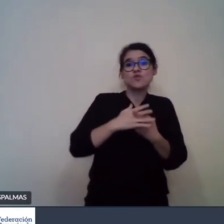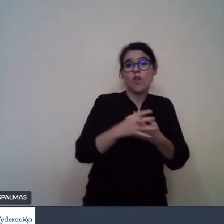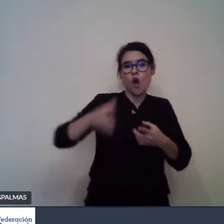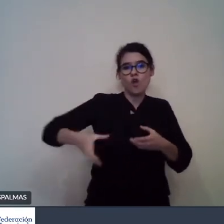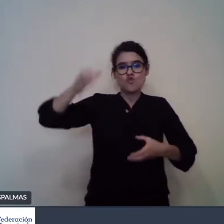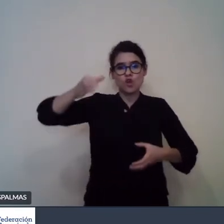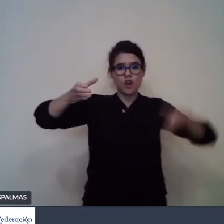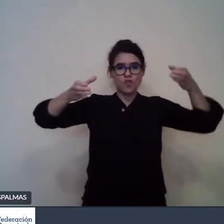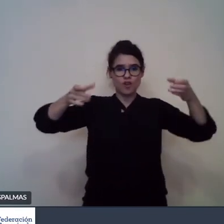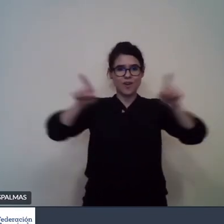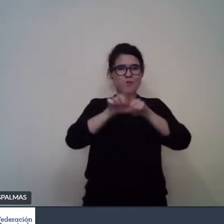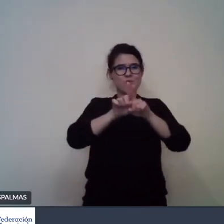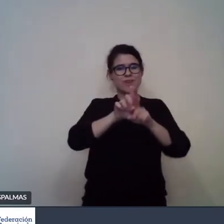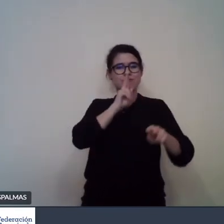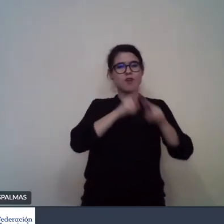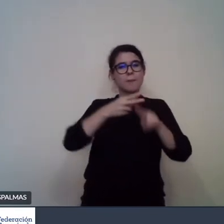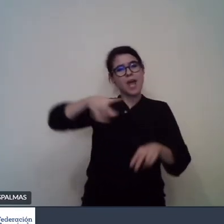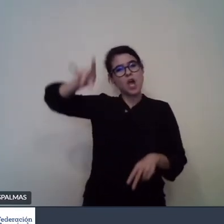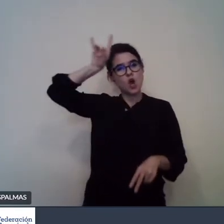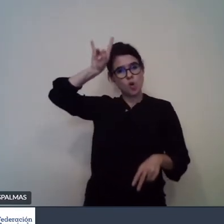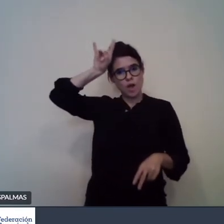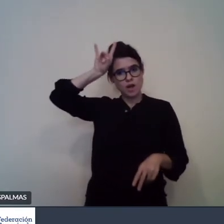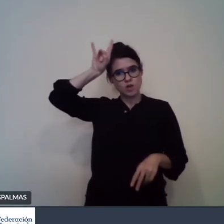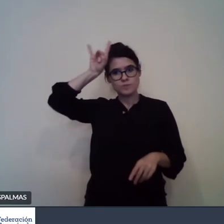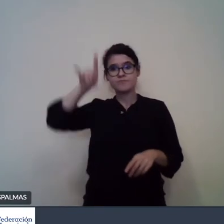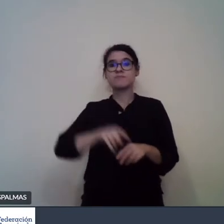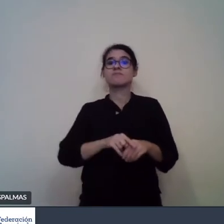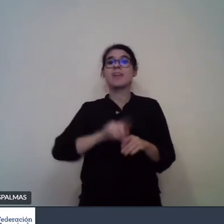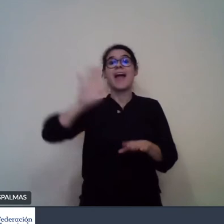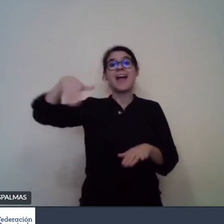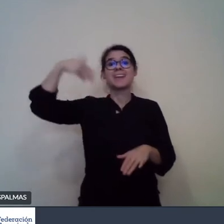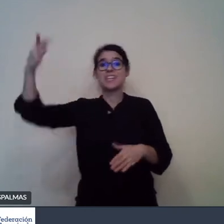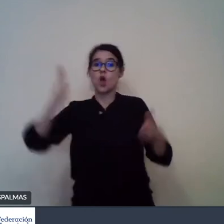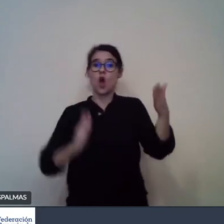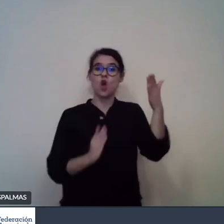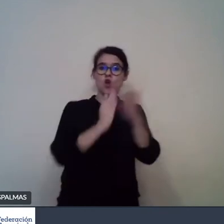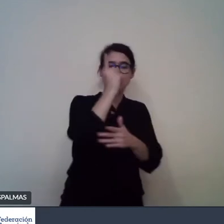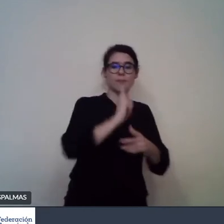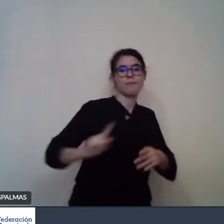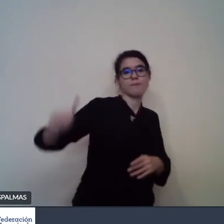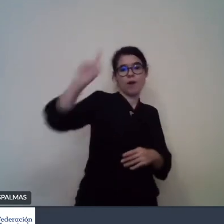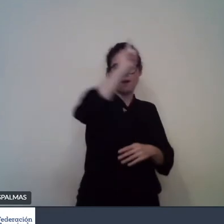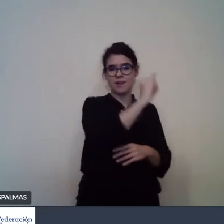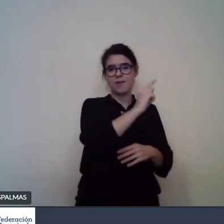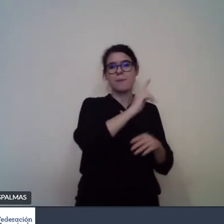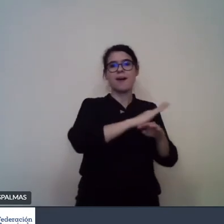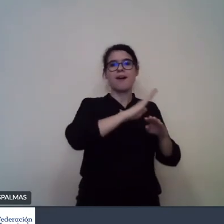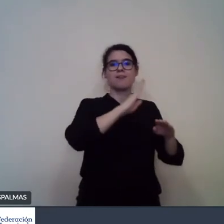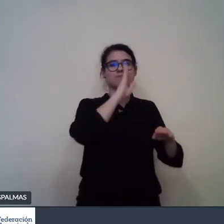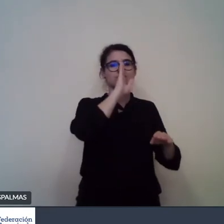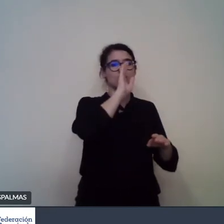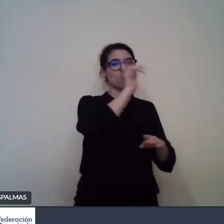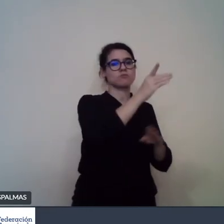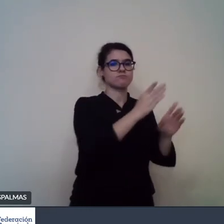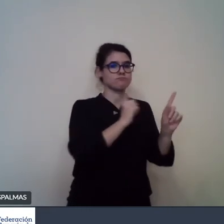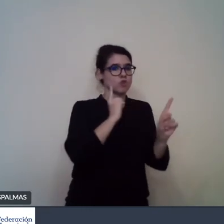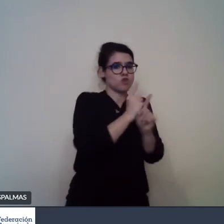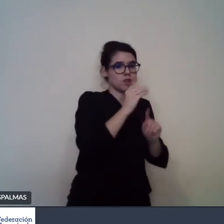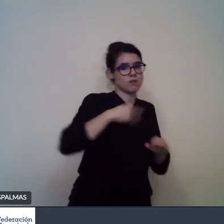cuernos, el exterior corta por encima para ir al lado contrario. Y normalmente lo que sucede es el de este lado